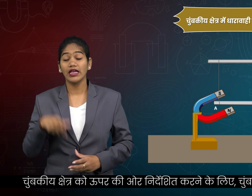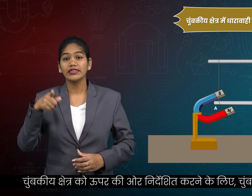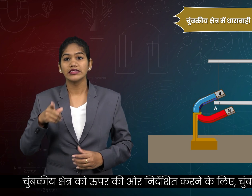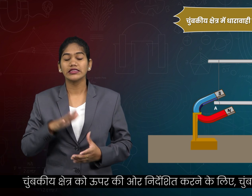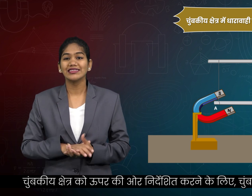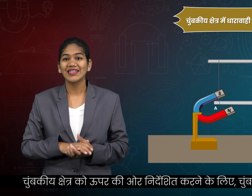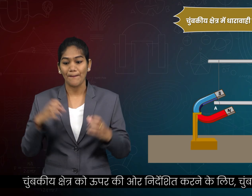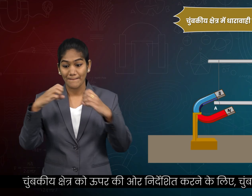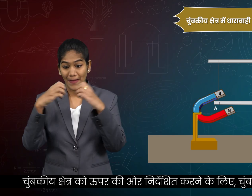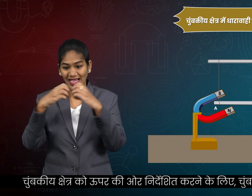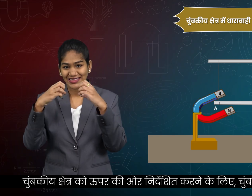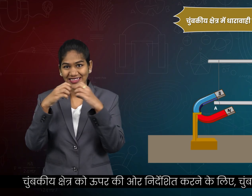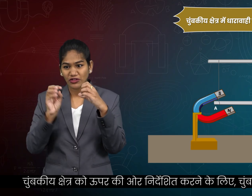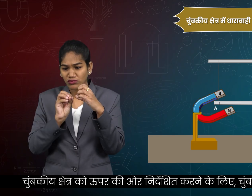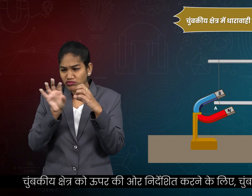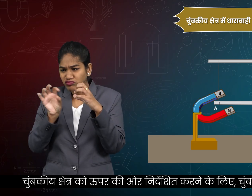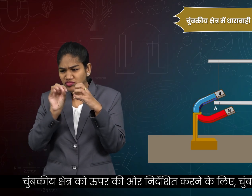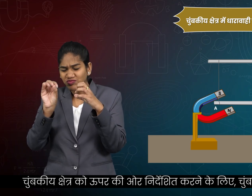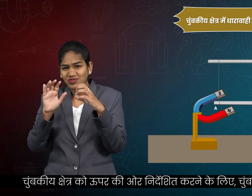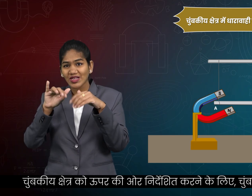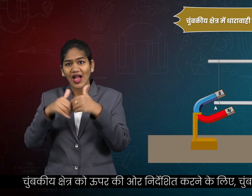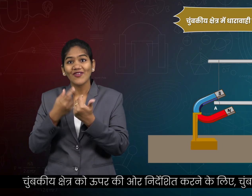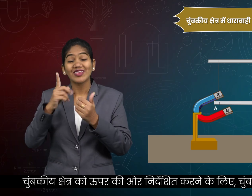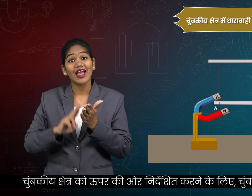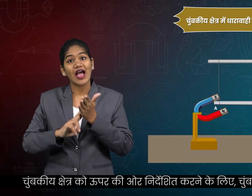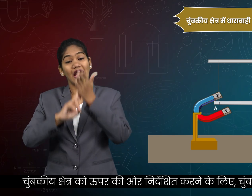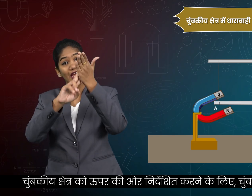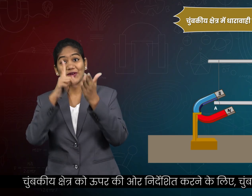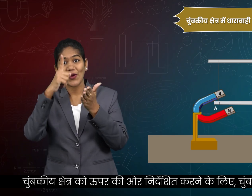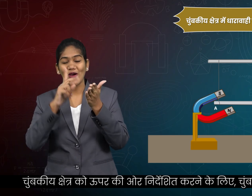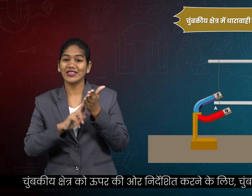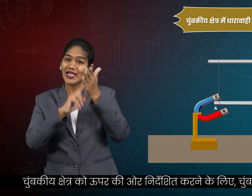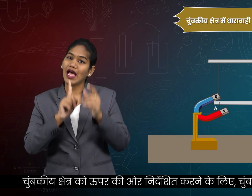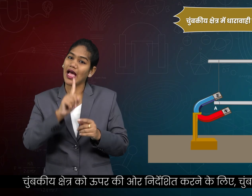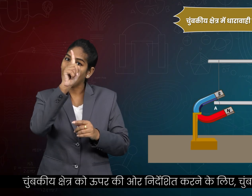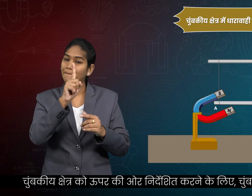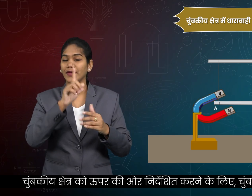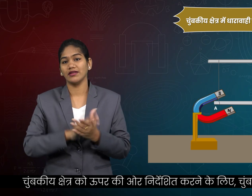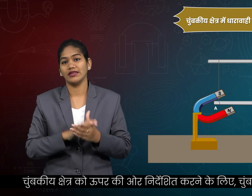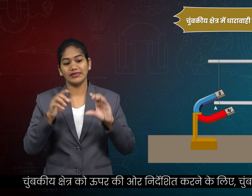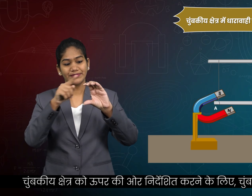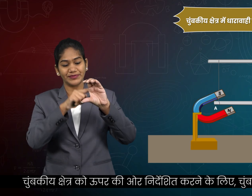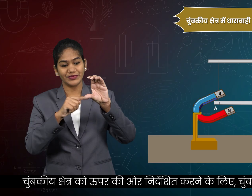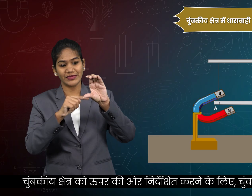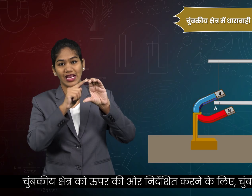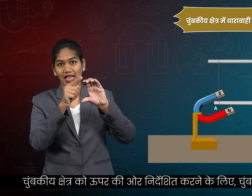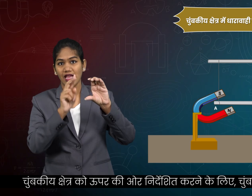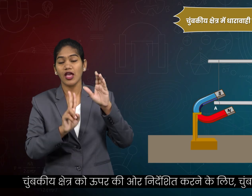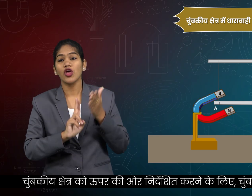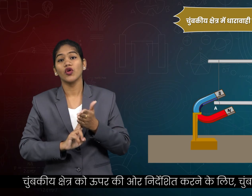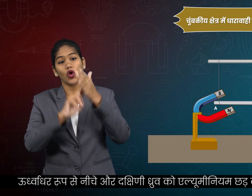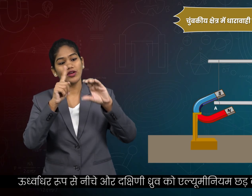चुंबकीय क्षेत्र को ऊपर की ओर निर्देशित करने के लिए चुंबक के उत्तरी ध्रुव को